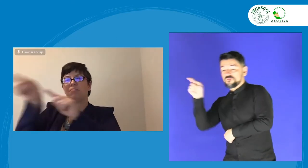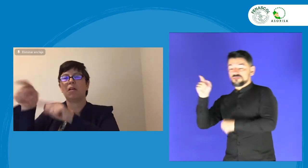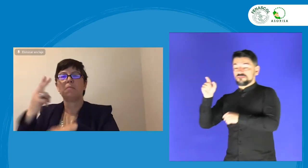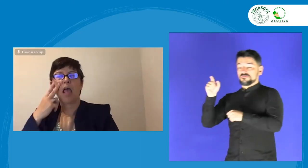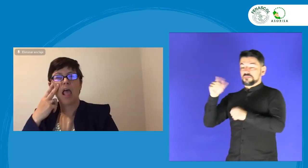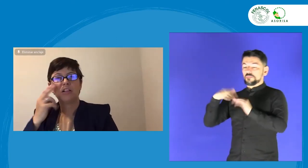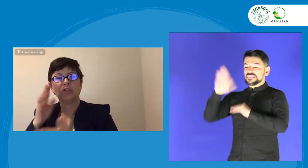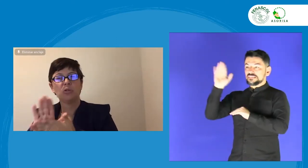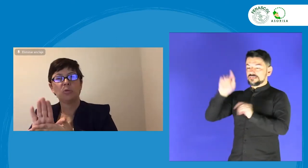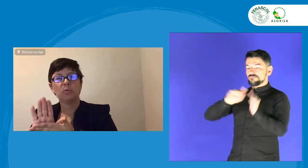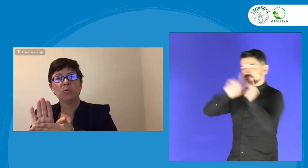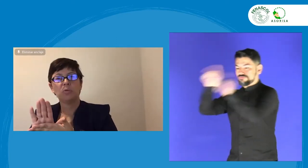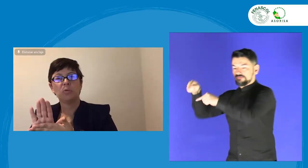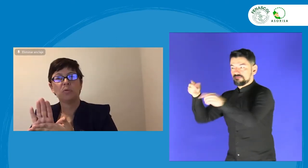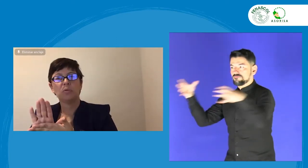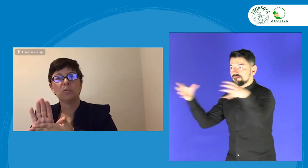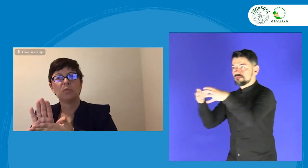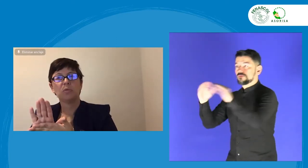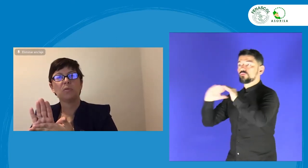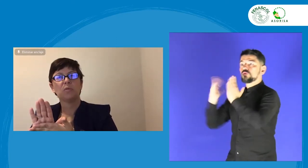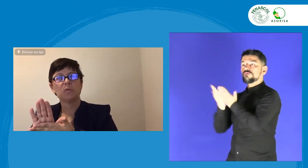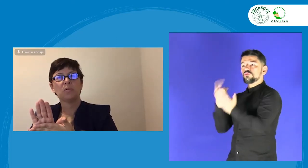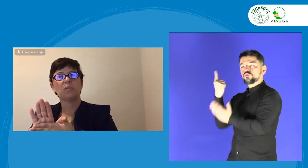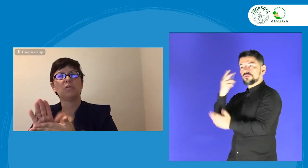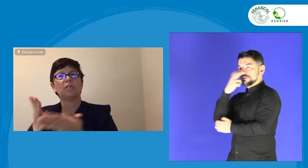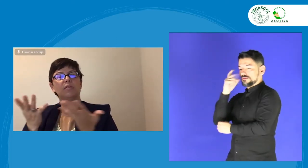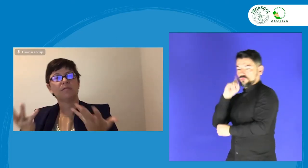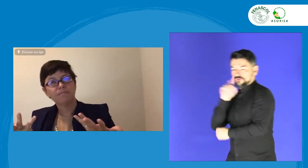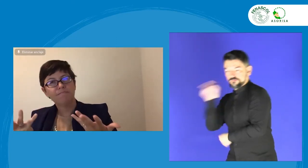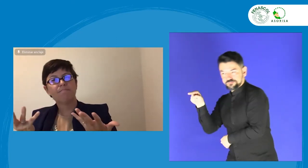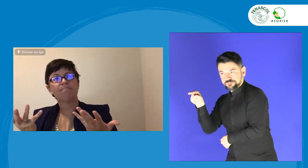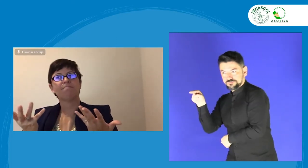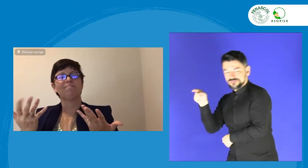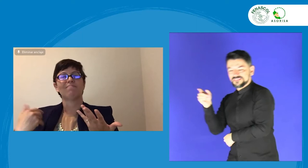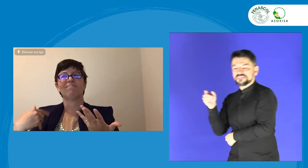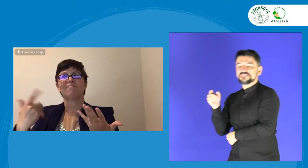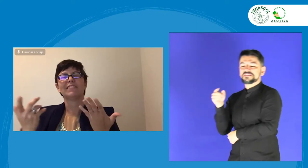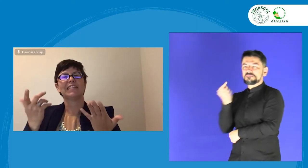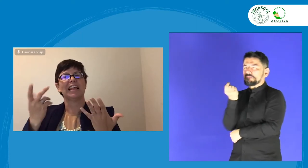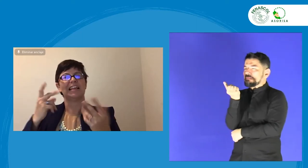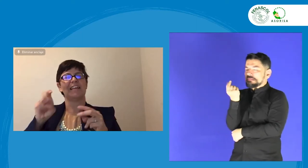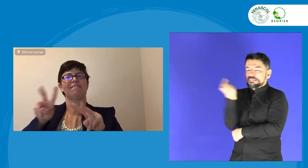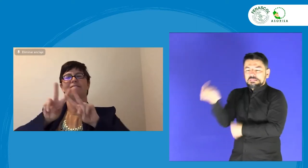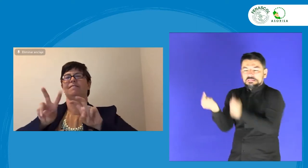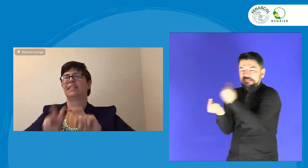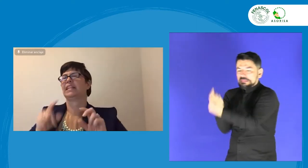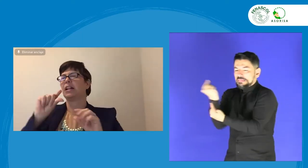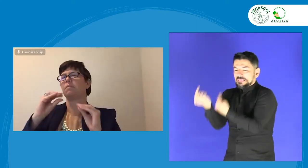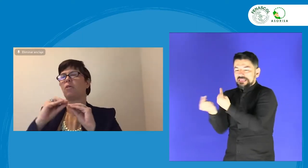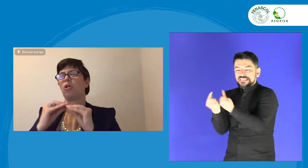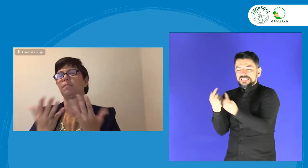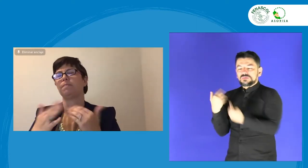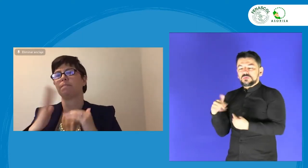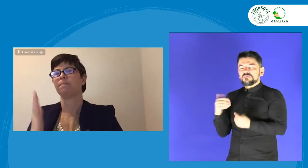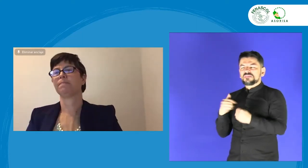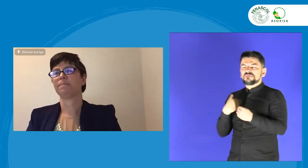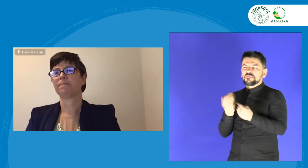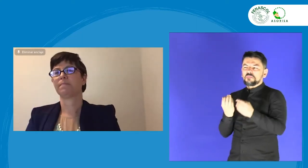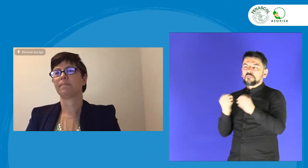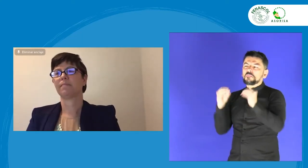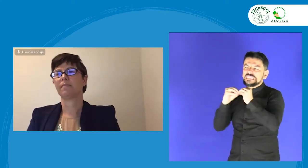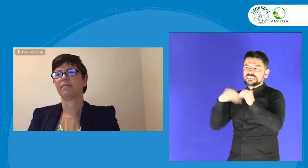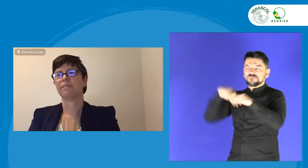todavía no se sienten a gusto. Es por eso tan importante que en las escuelas se vea este aspecto y se trate desde